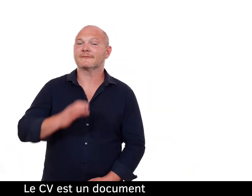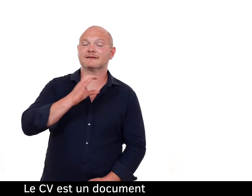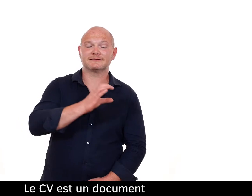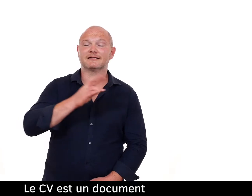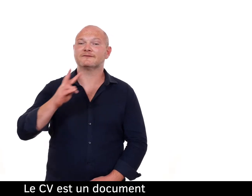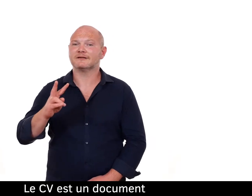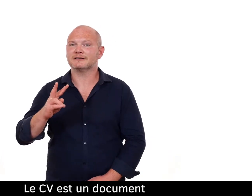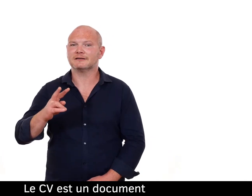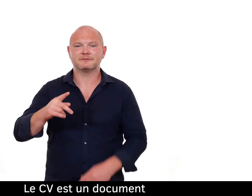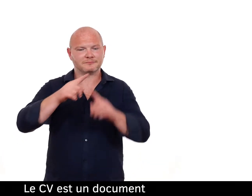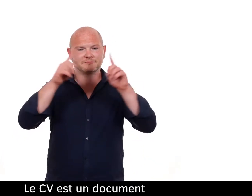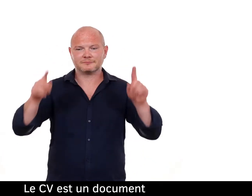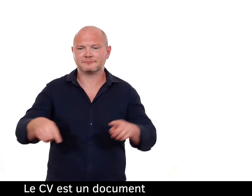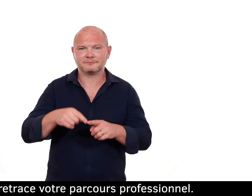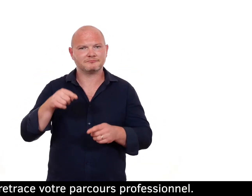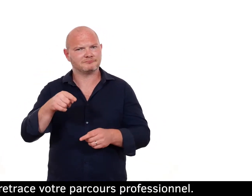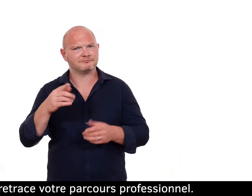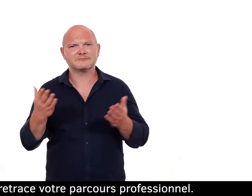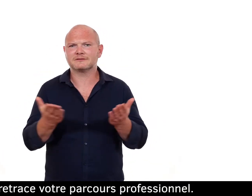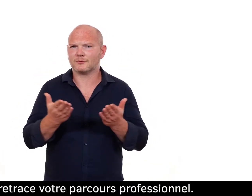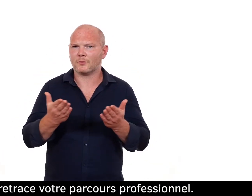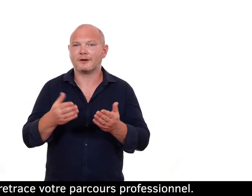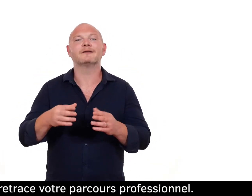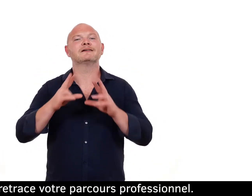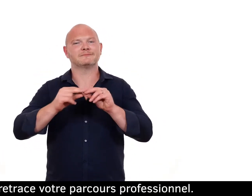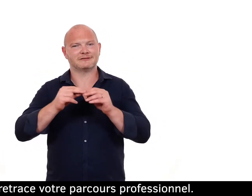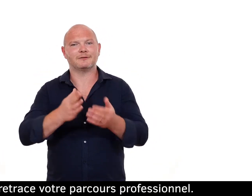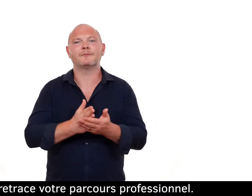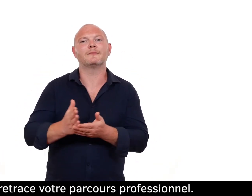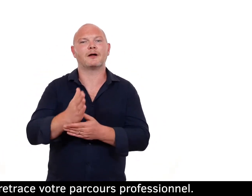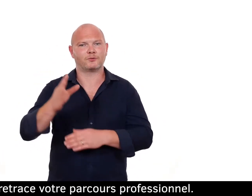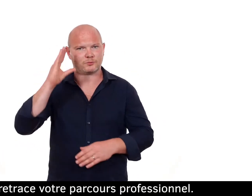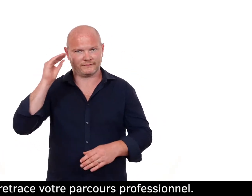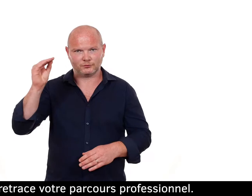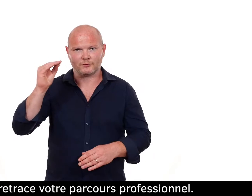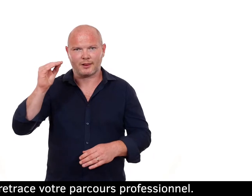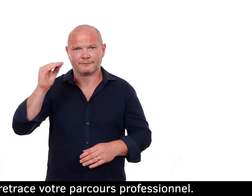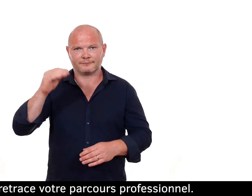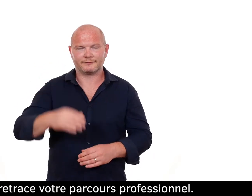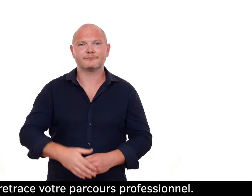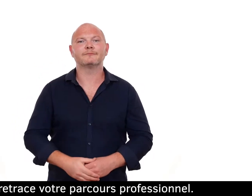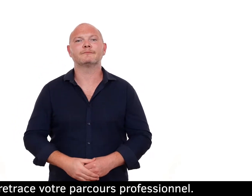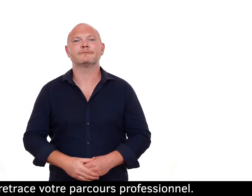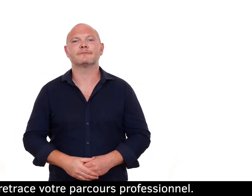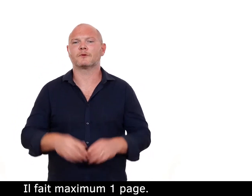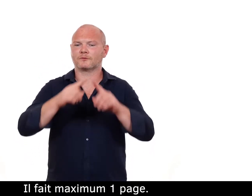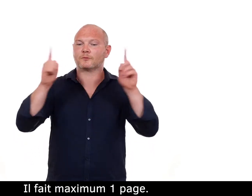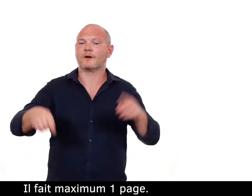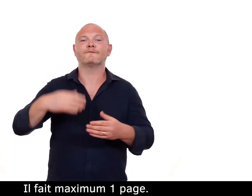Le CV est un document qui retrace votre parcours professionnel. Il fait